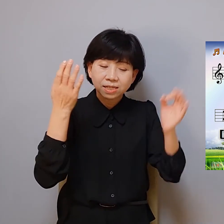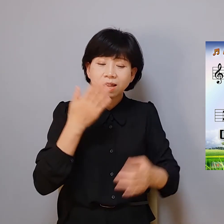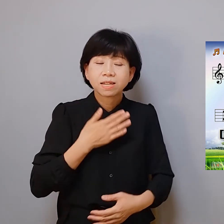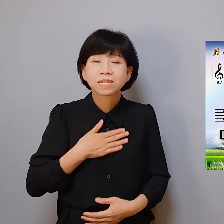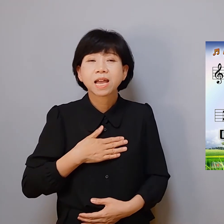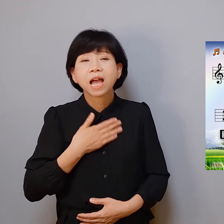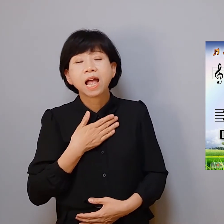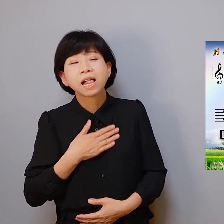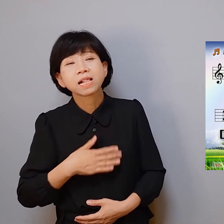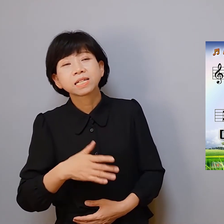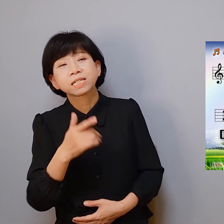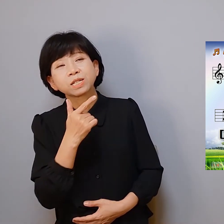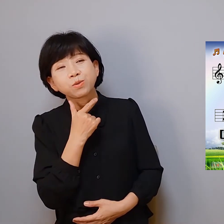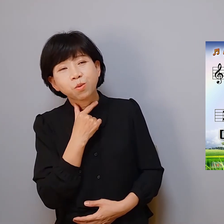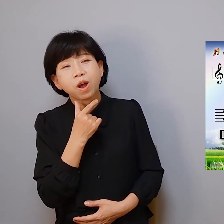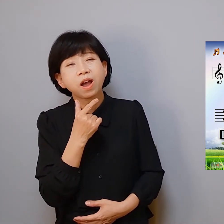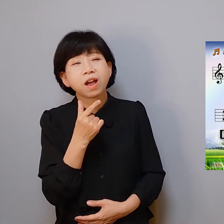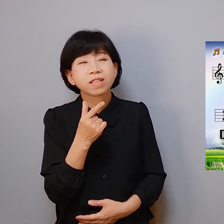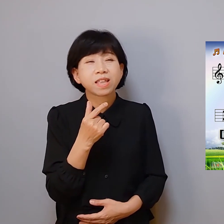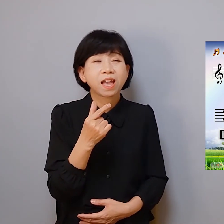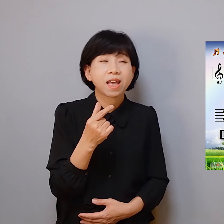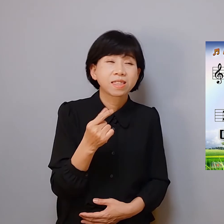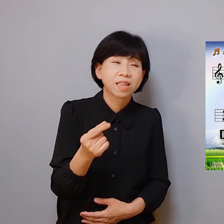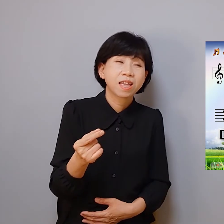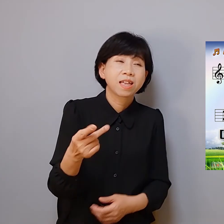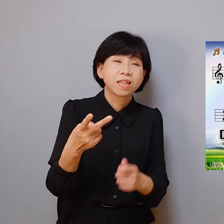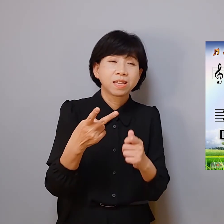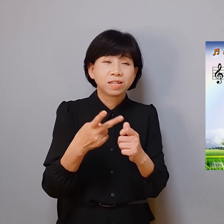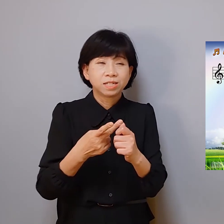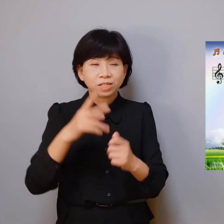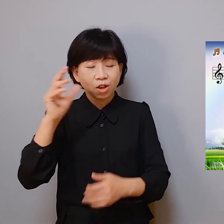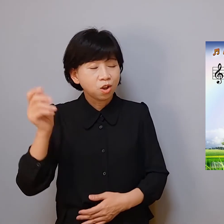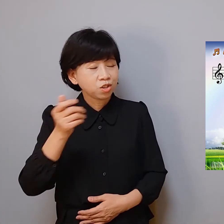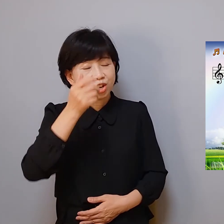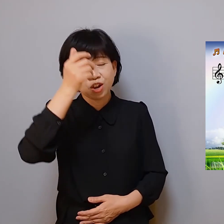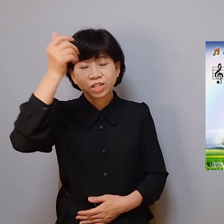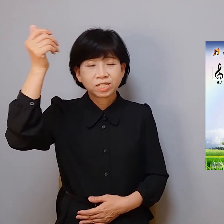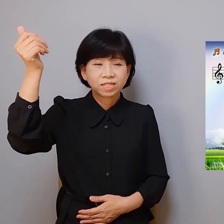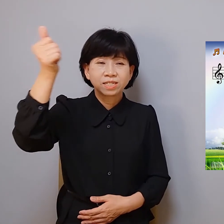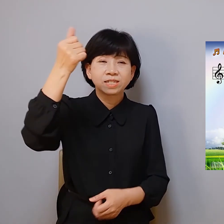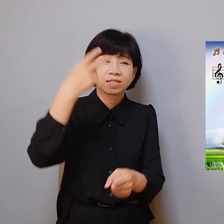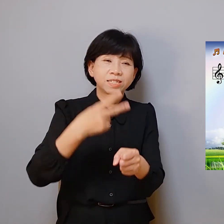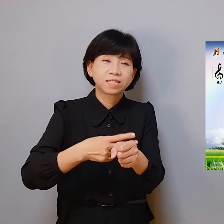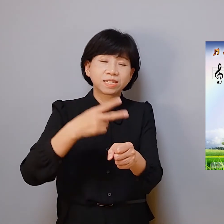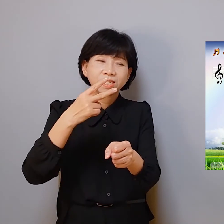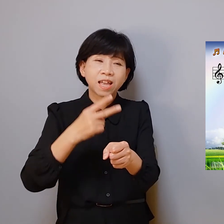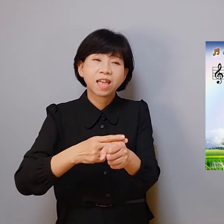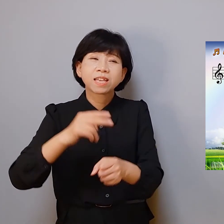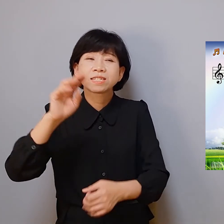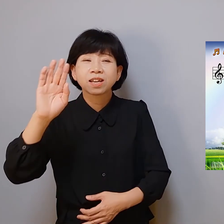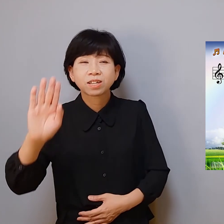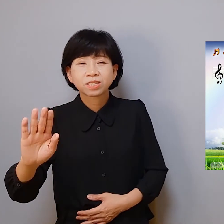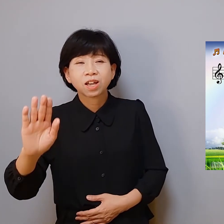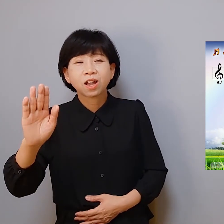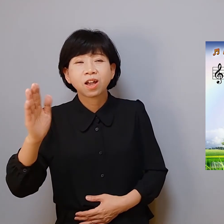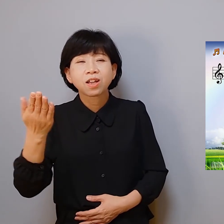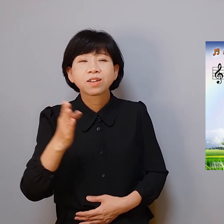사랑을 간절히 알기 성령이 스승 되셔서, 원하네. 성령이